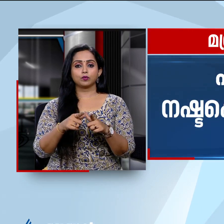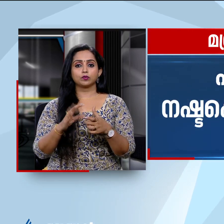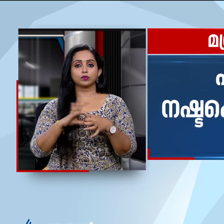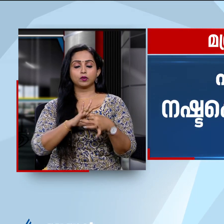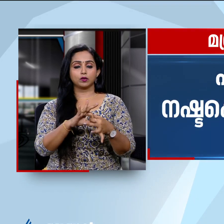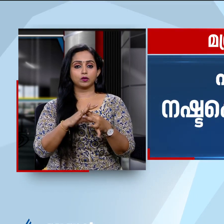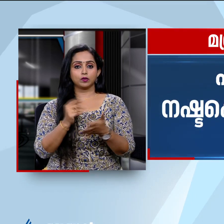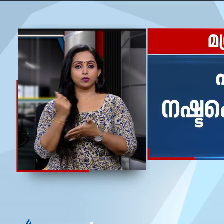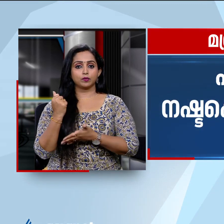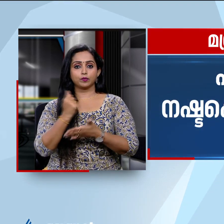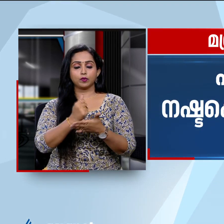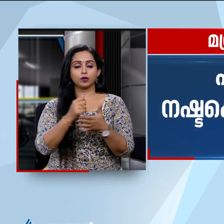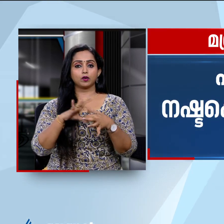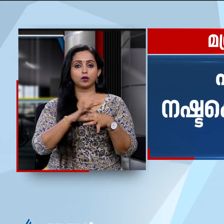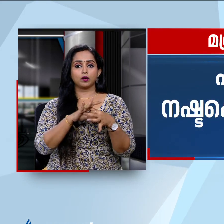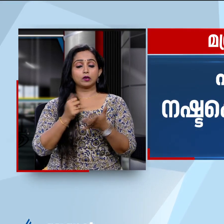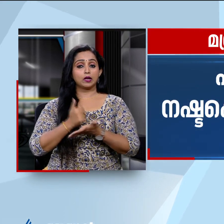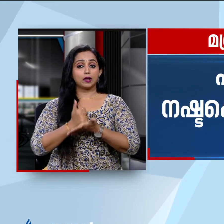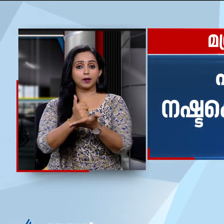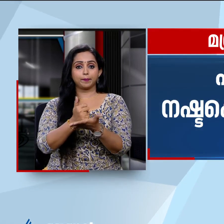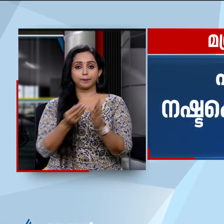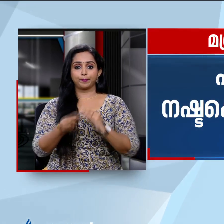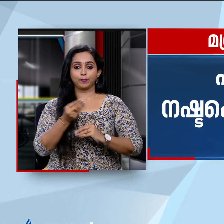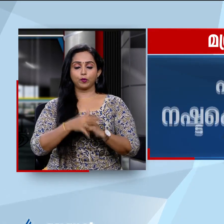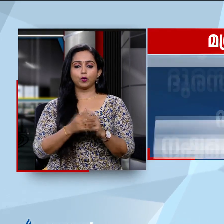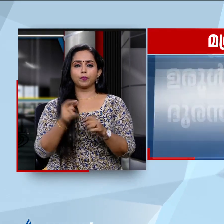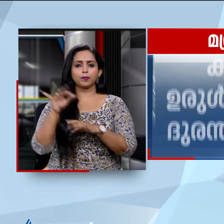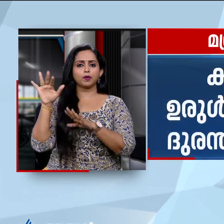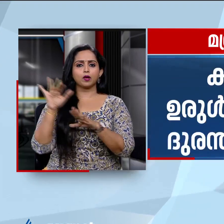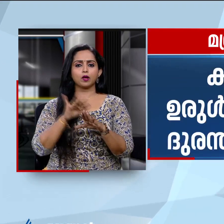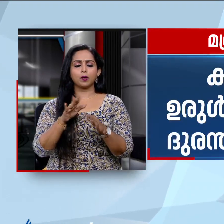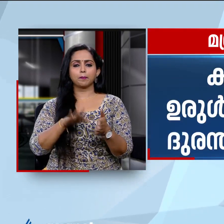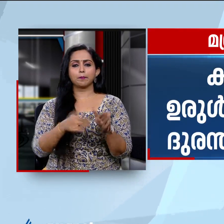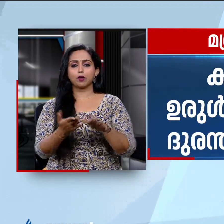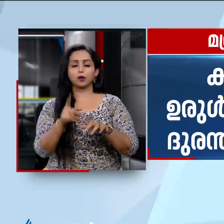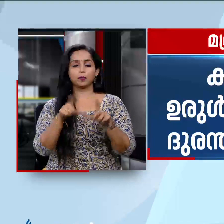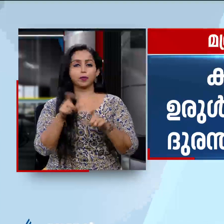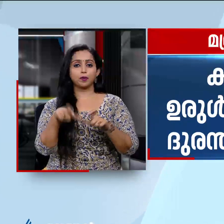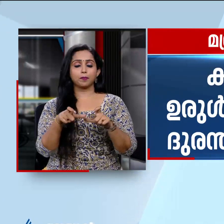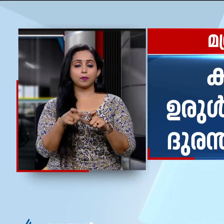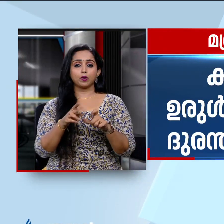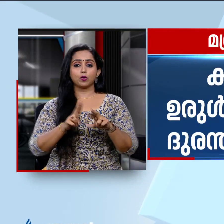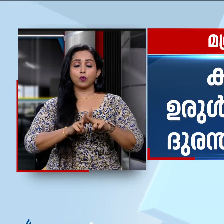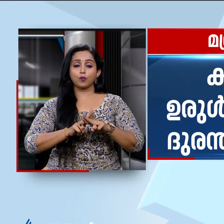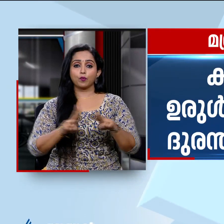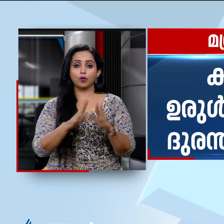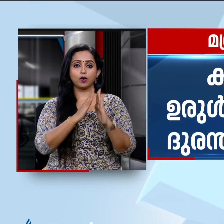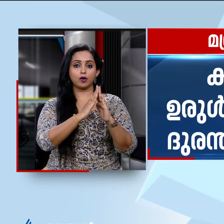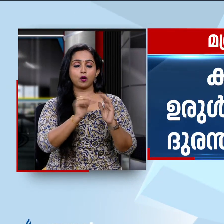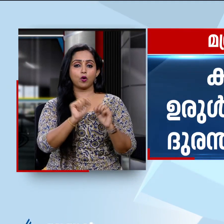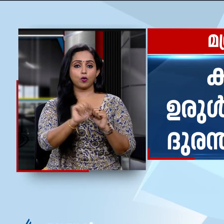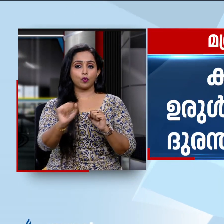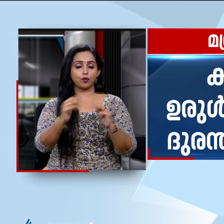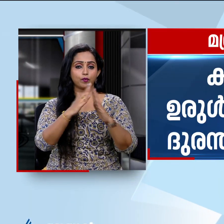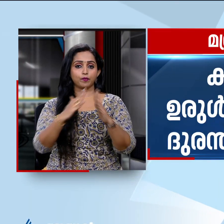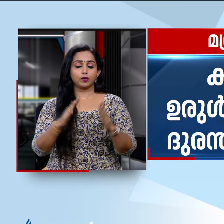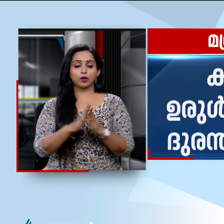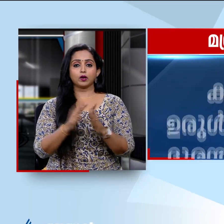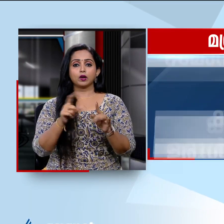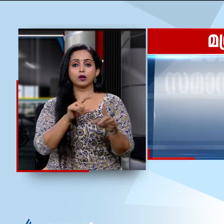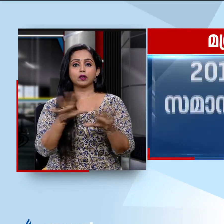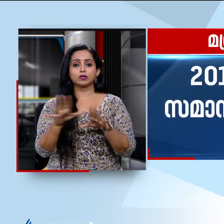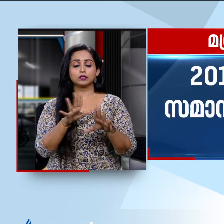ദുരിതാശ്വാസ നിധിയിൽ നിന്ന് സഹായം അനുവദിക്കും. ഉരുൾപൊട്ടലിൽ മരിച്ചവരുടെ ആശ്രിതർക്ക് സംസ്ഥാന ദുരന്ത പ്രതികരണ നിധിയിൽ നിന്ന്